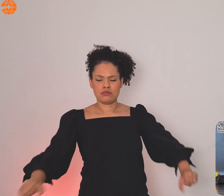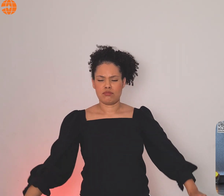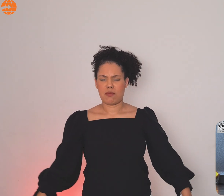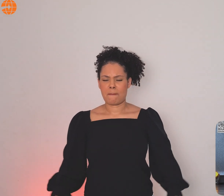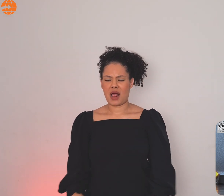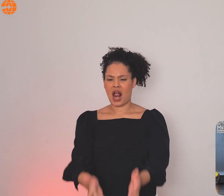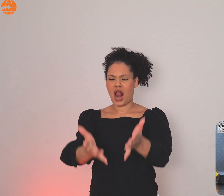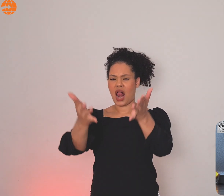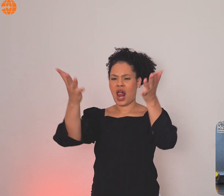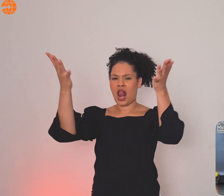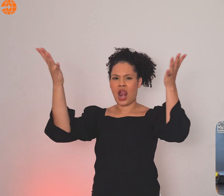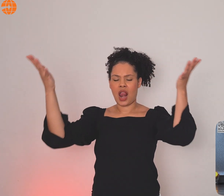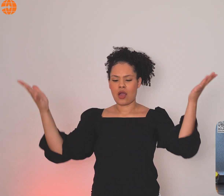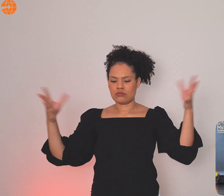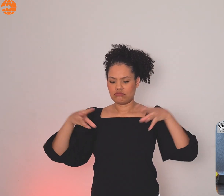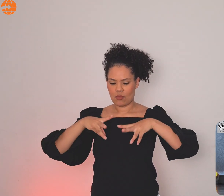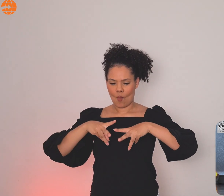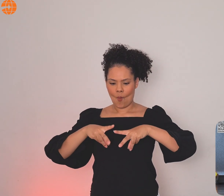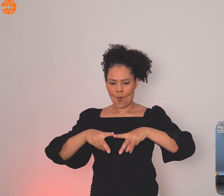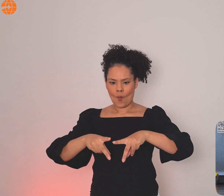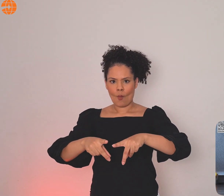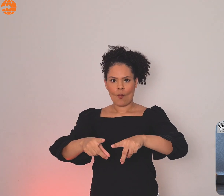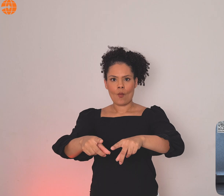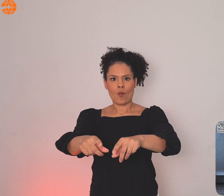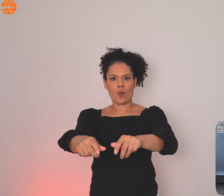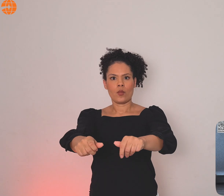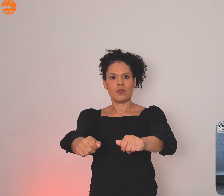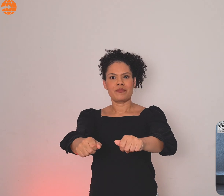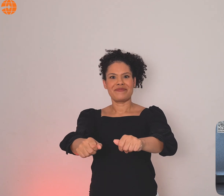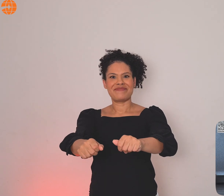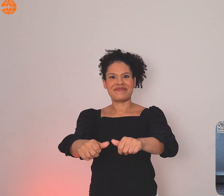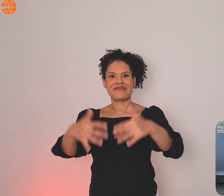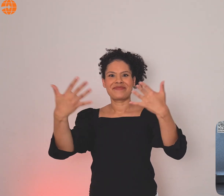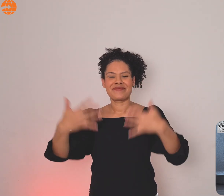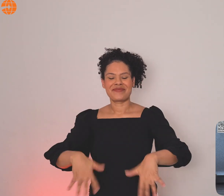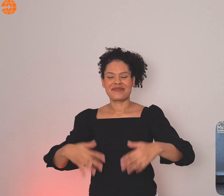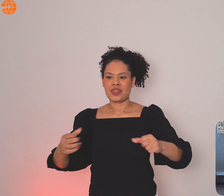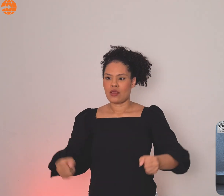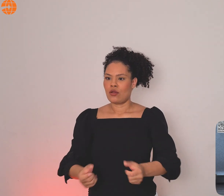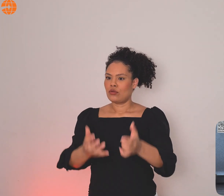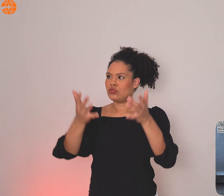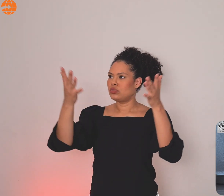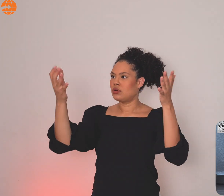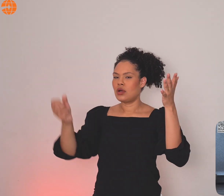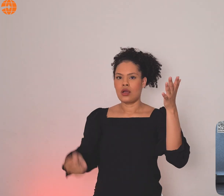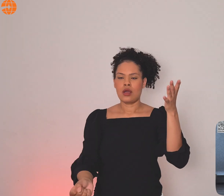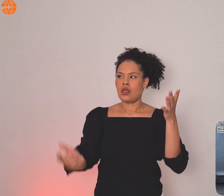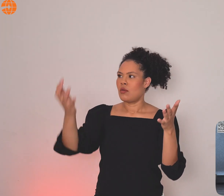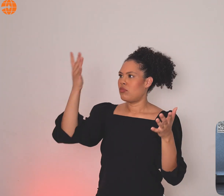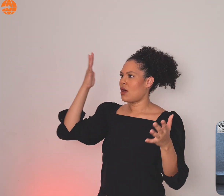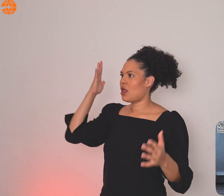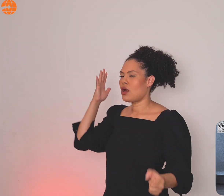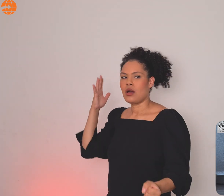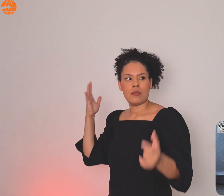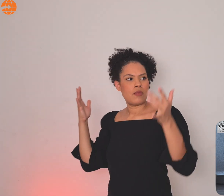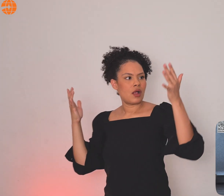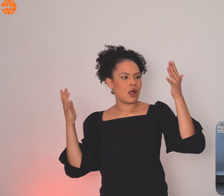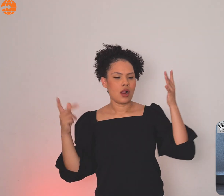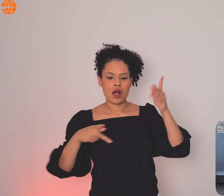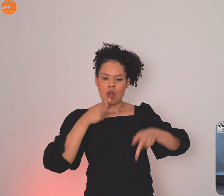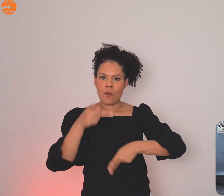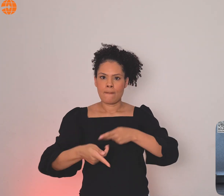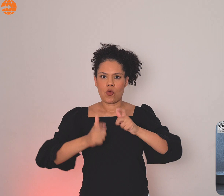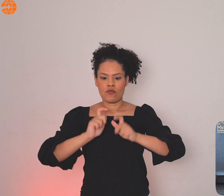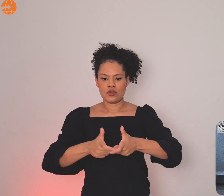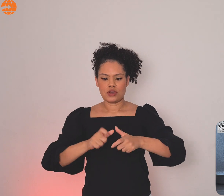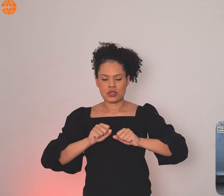vento oriental que soprou toda aquela noite, as águas se dividiram, e os israelitas atravessaram pelo meio